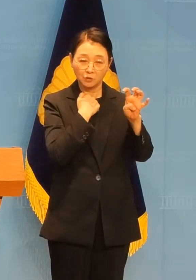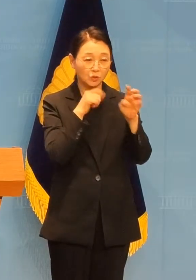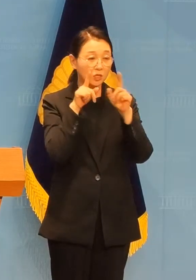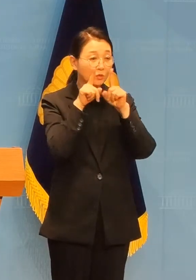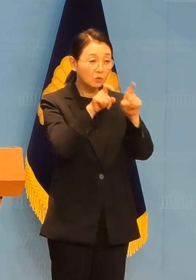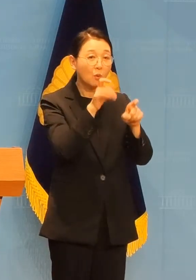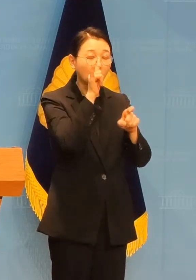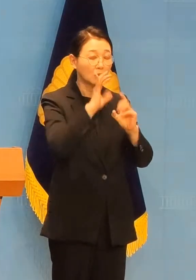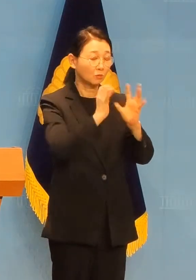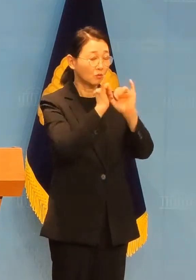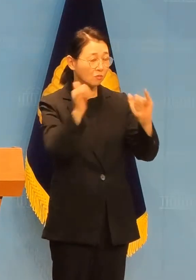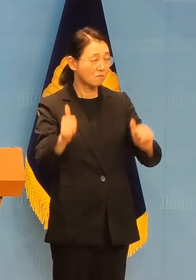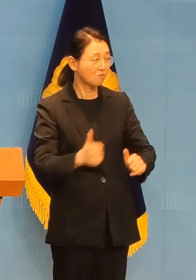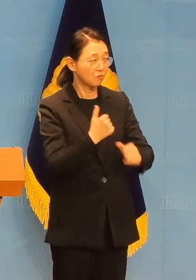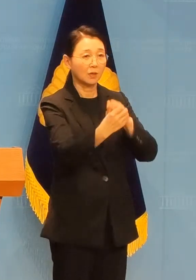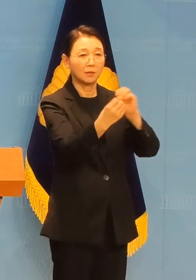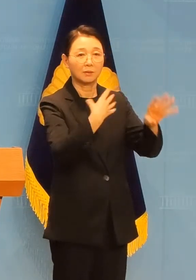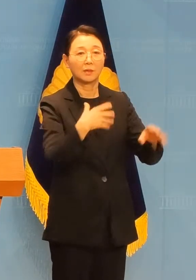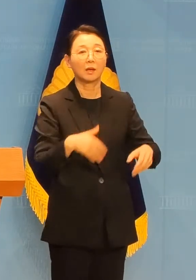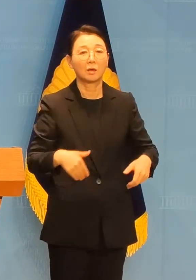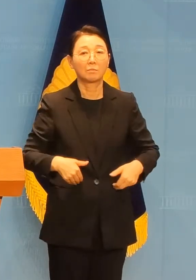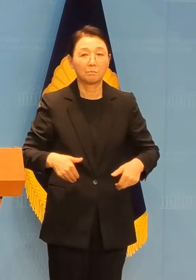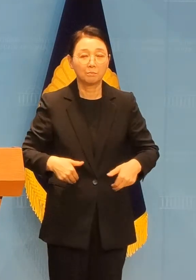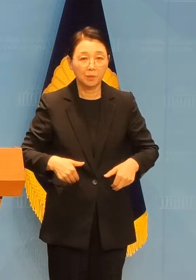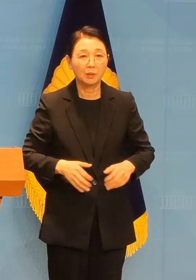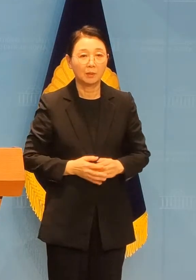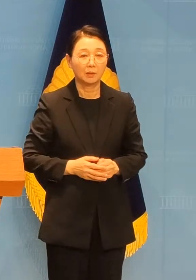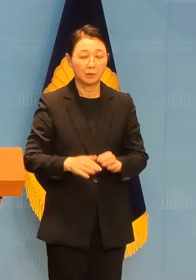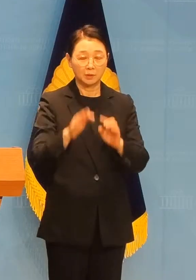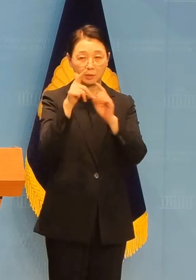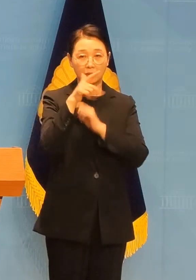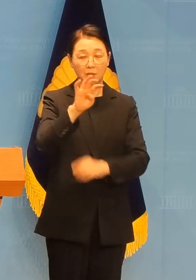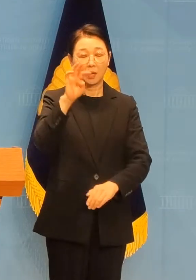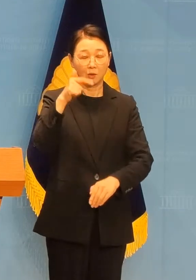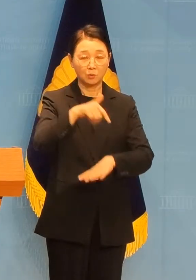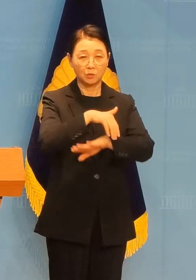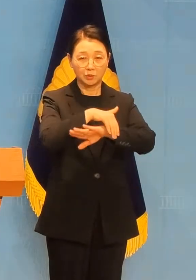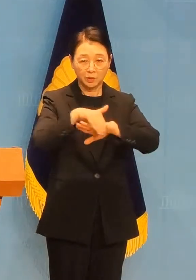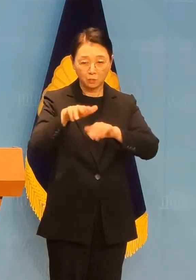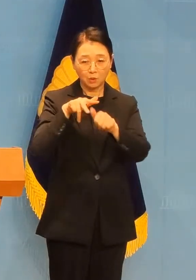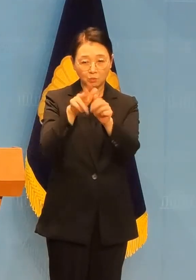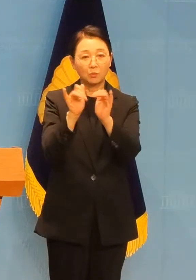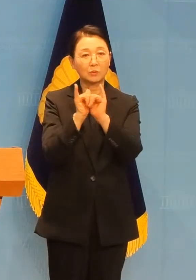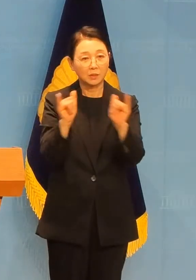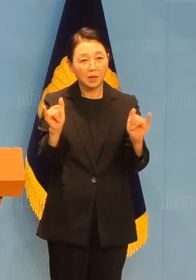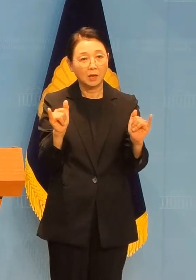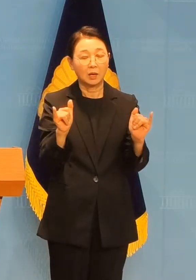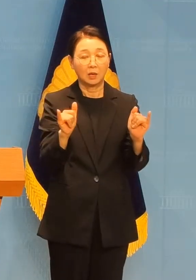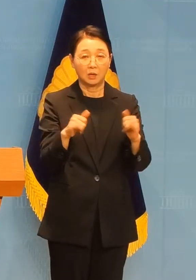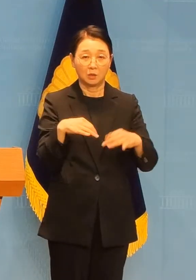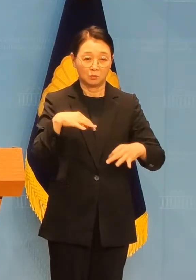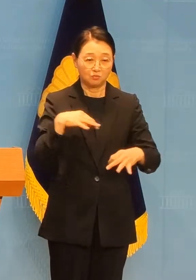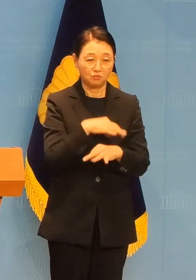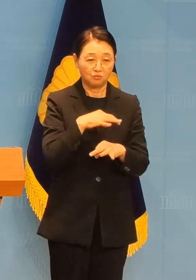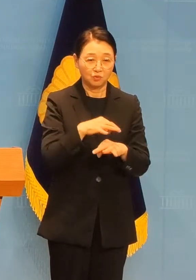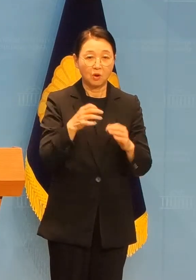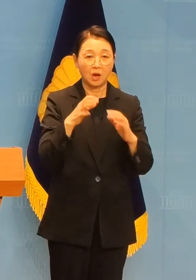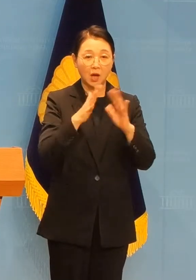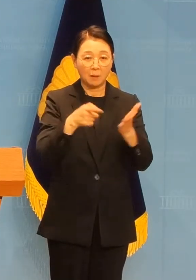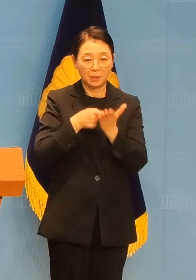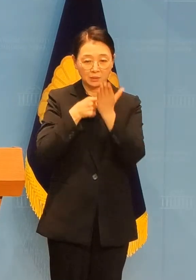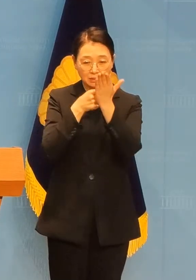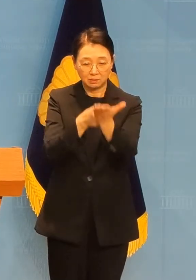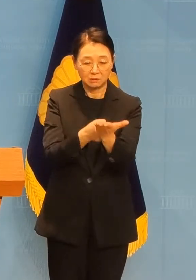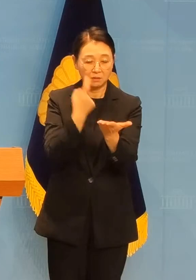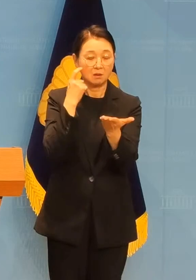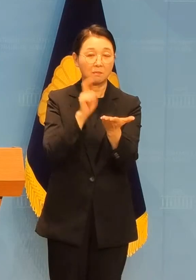국민 분노에 답해야 합니다. 이해훈 기획예산처 장관 후보자가 부정 청약한 정황이